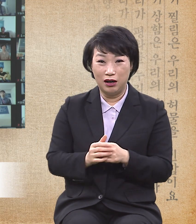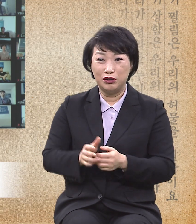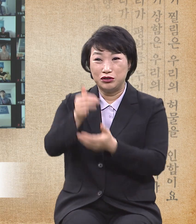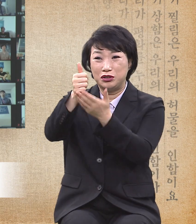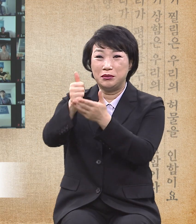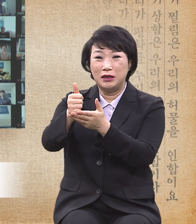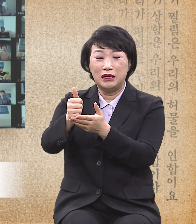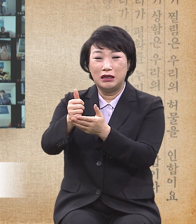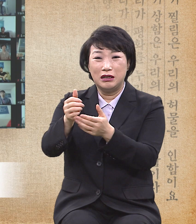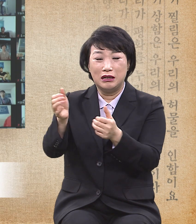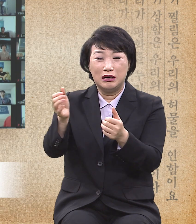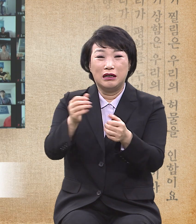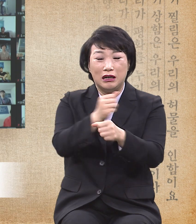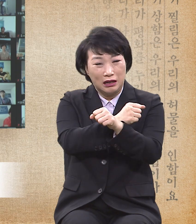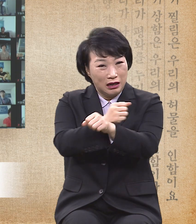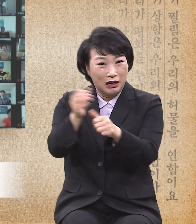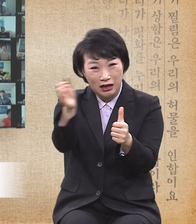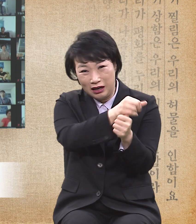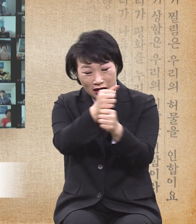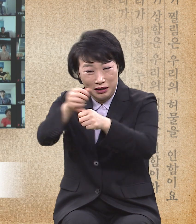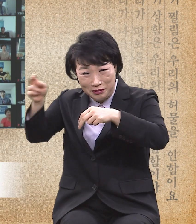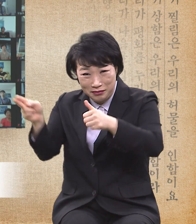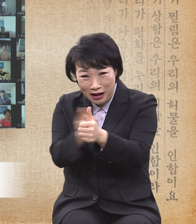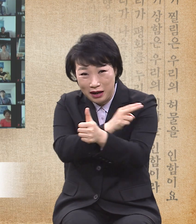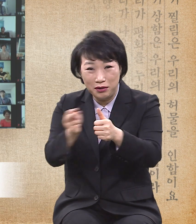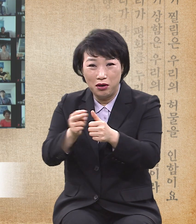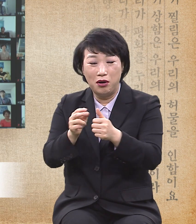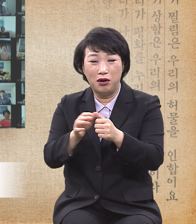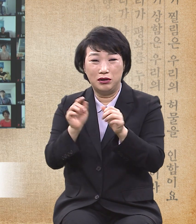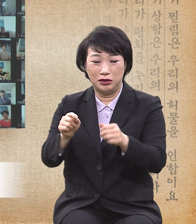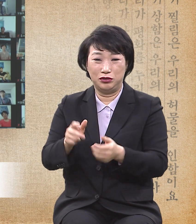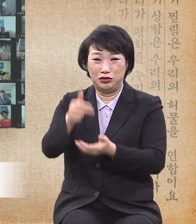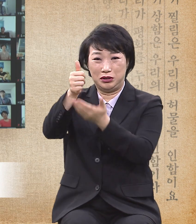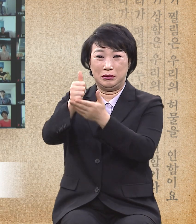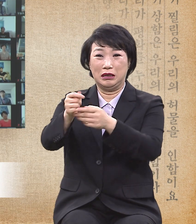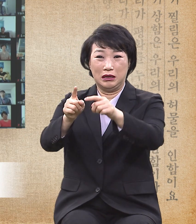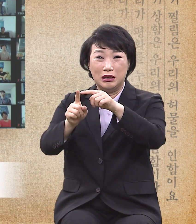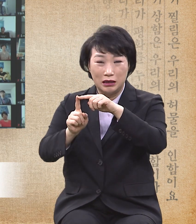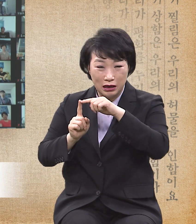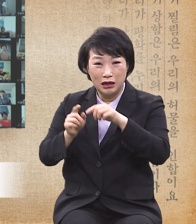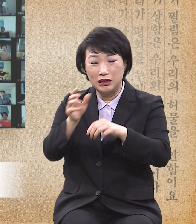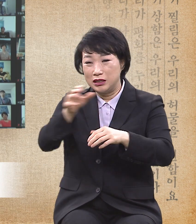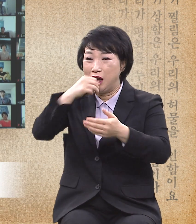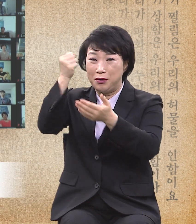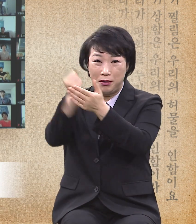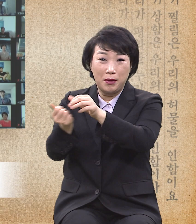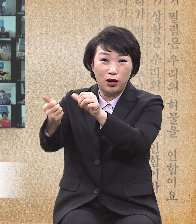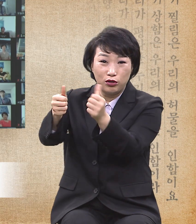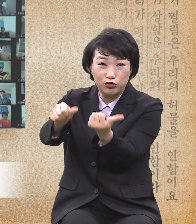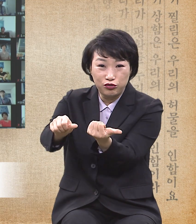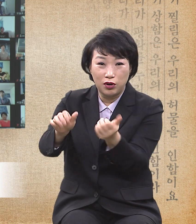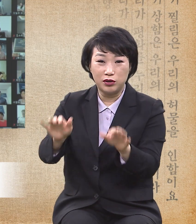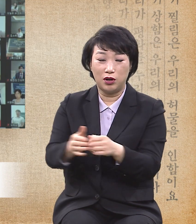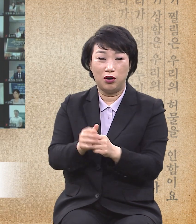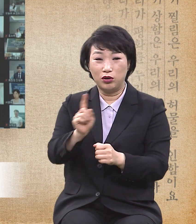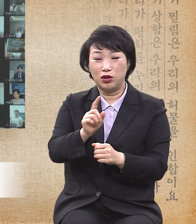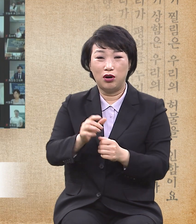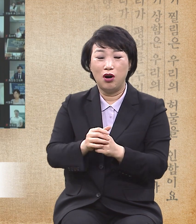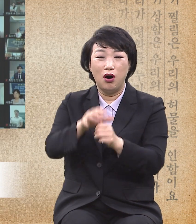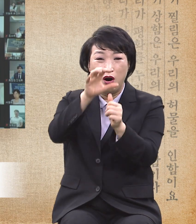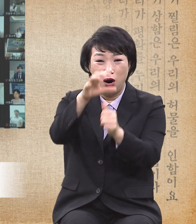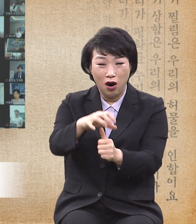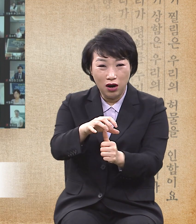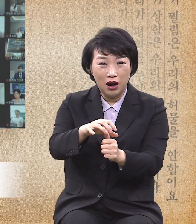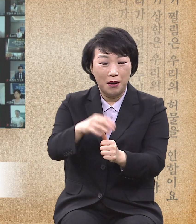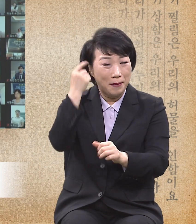보송에 묶이고 매를 맞고 자원해서 걸으셨는데 어떤 억압과 반대가